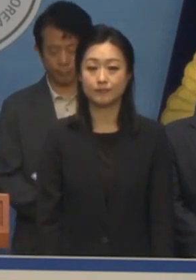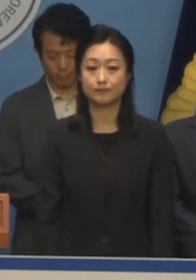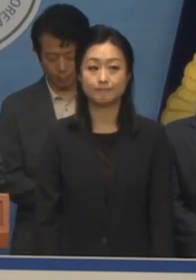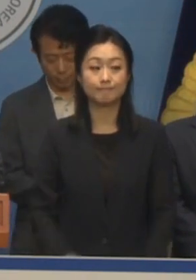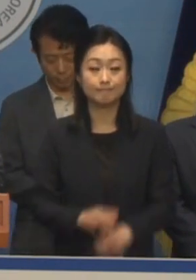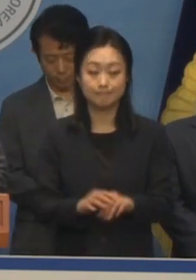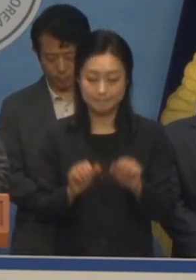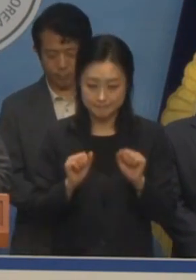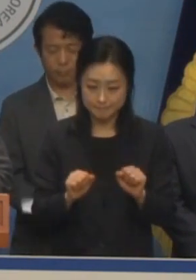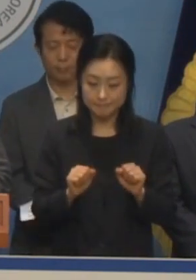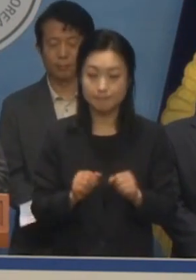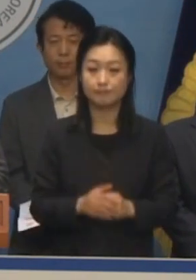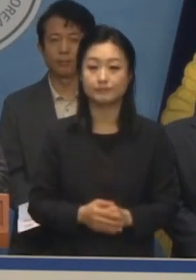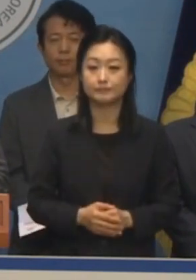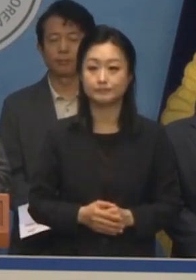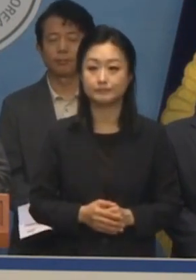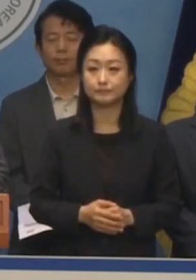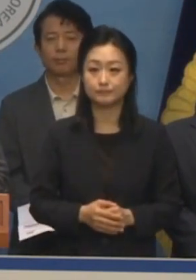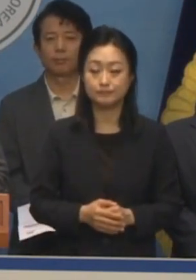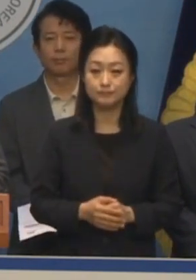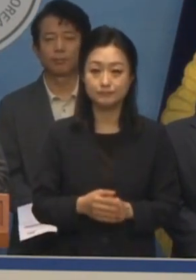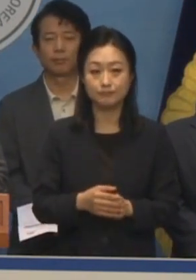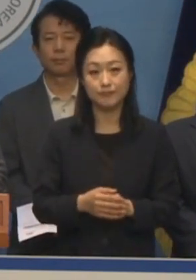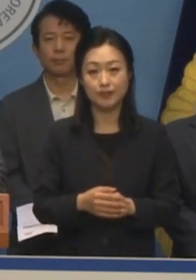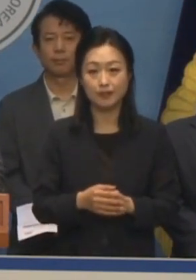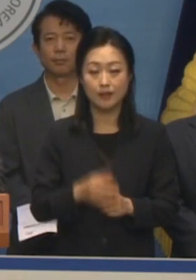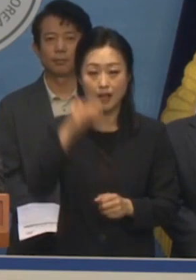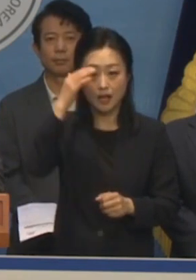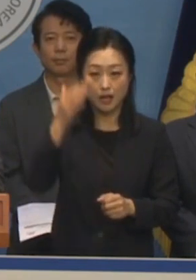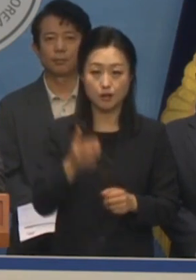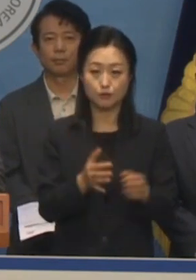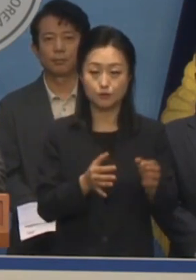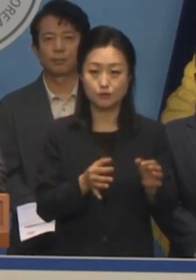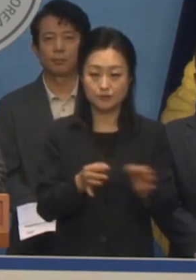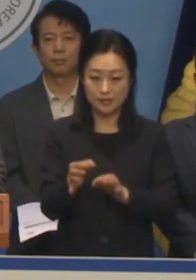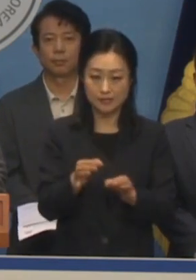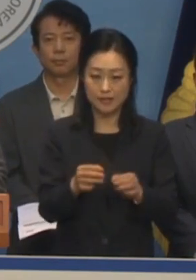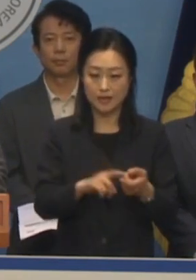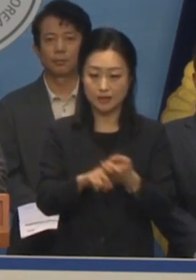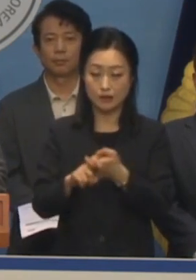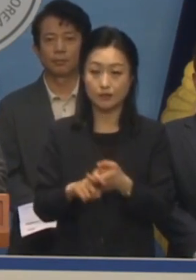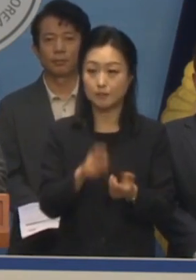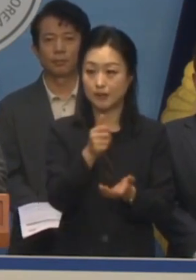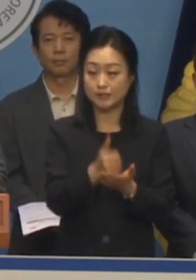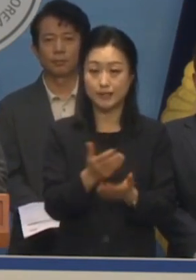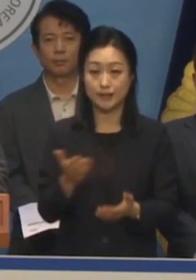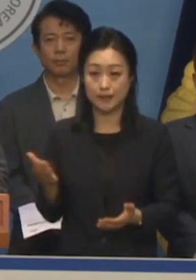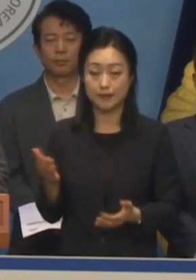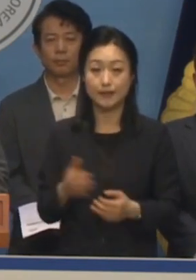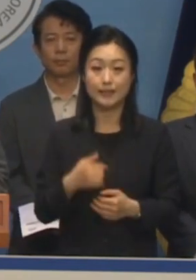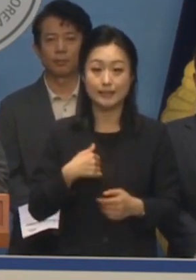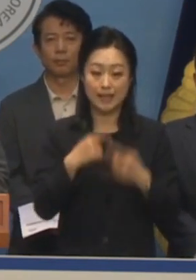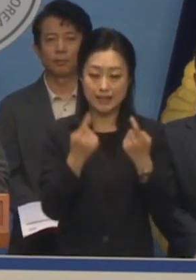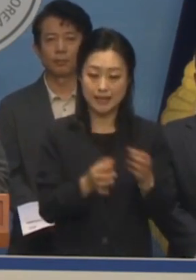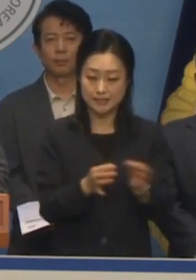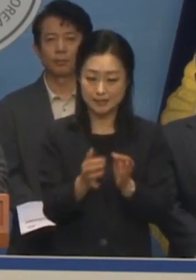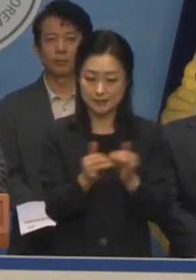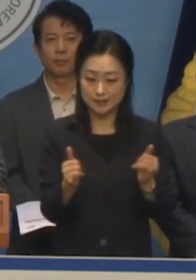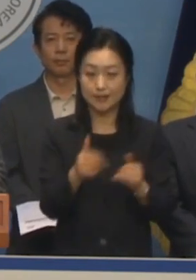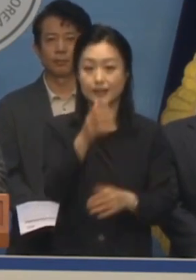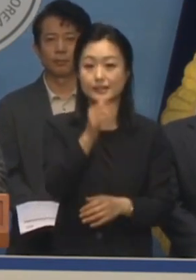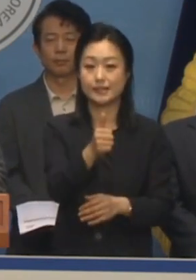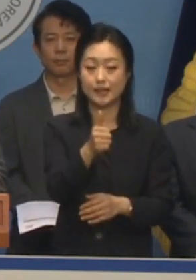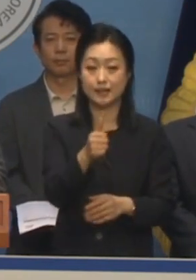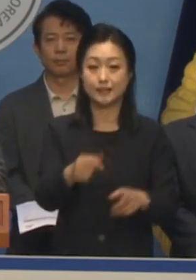예, 안녕하십니까. 한상총련 상임위장 방기용입니다. 저는 오늘 이 자리에 자영업자 단체장으로